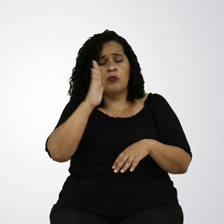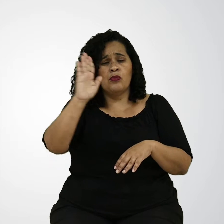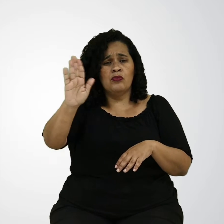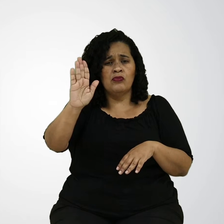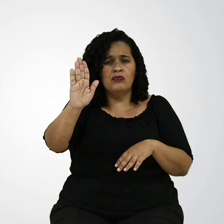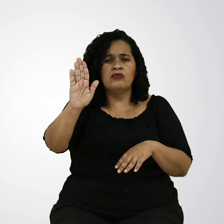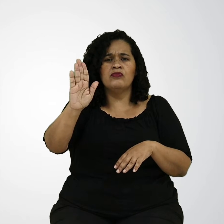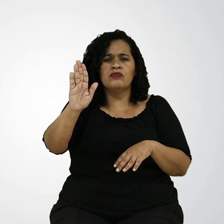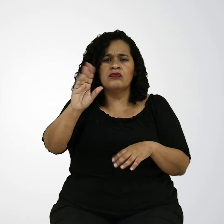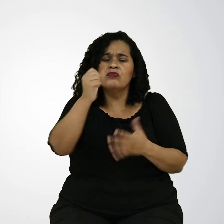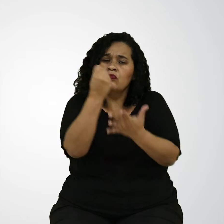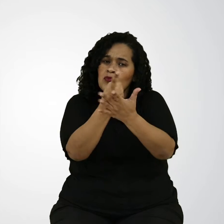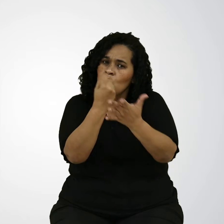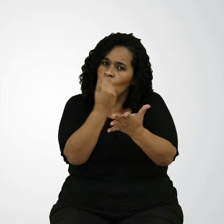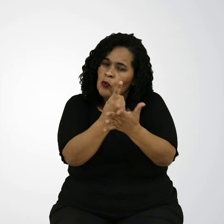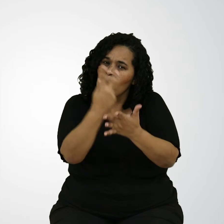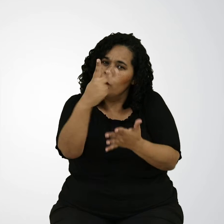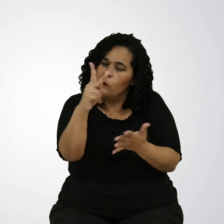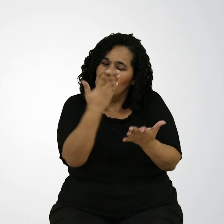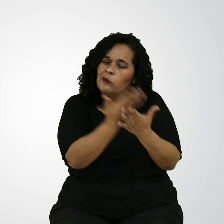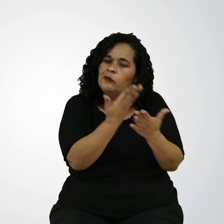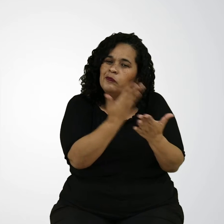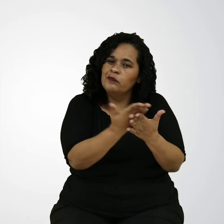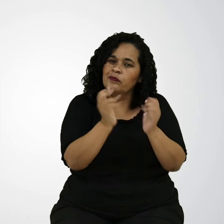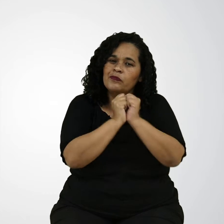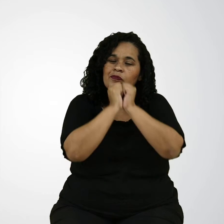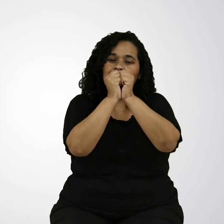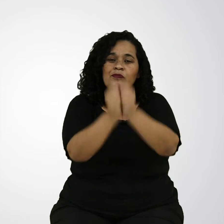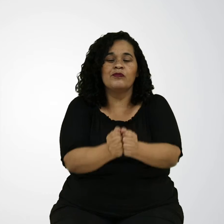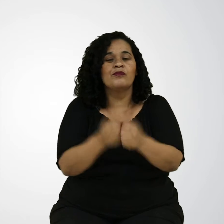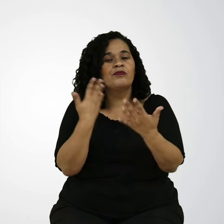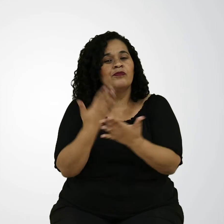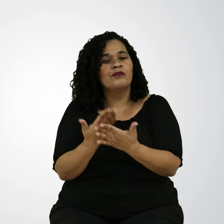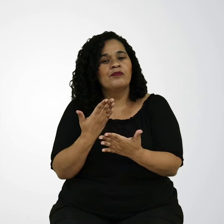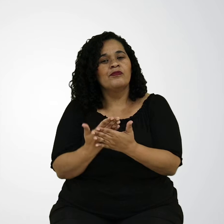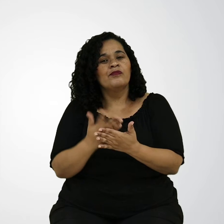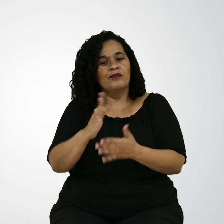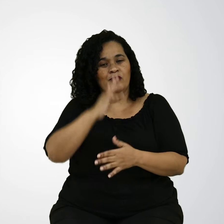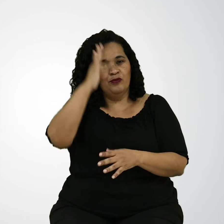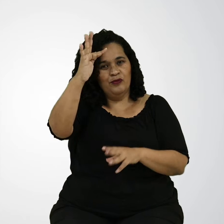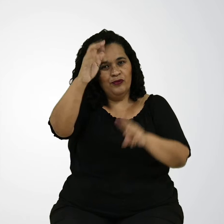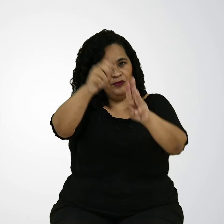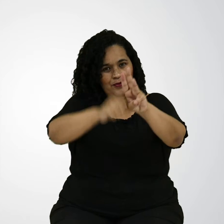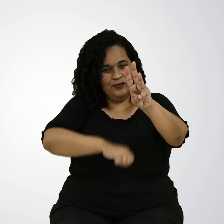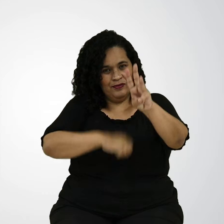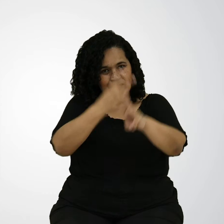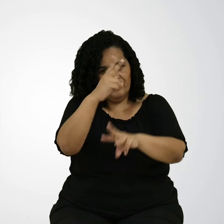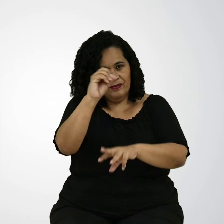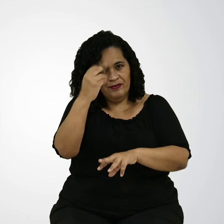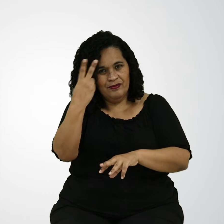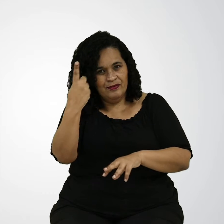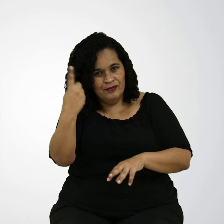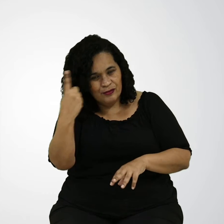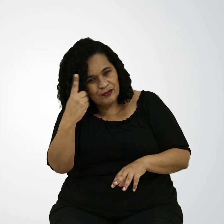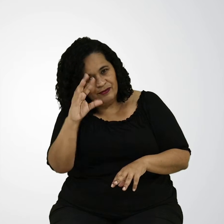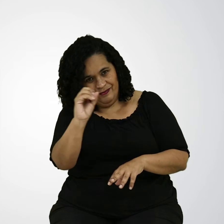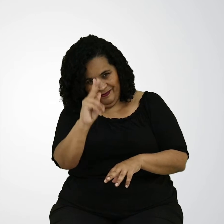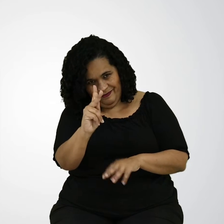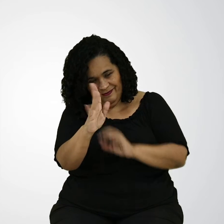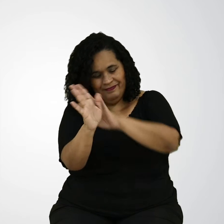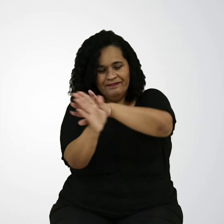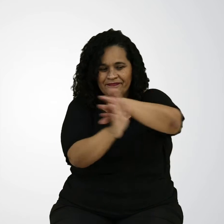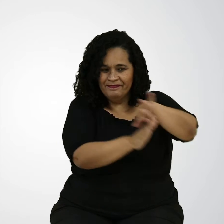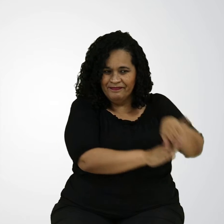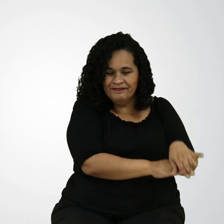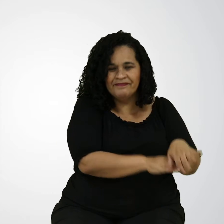para que nós possamos estudar juntos aí esses próximos 3 meses desse ano de 2021. Lição bíblica